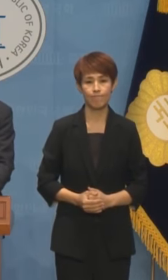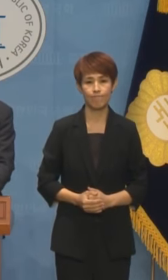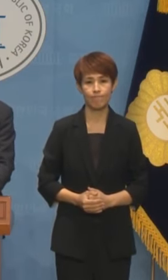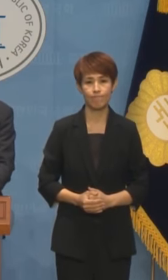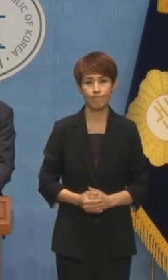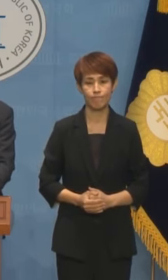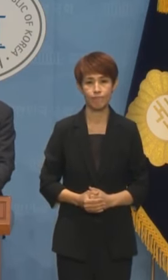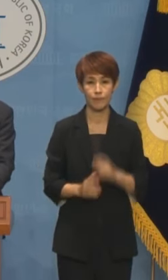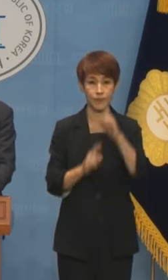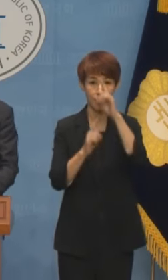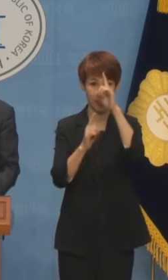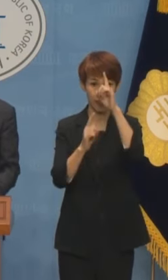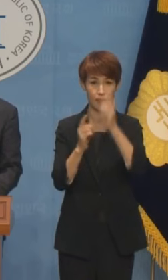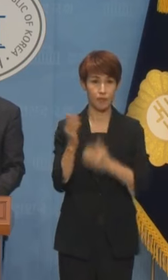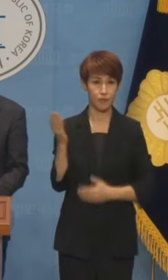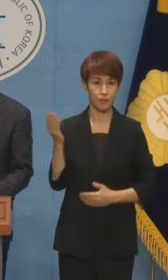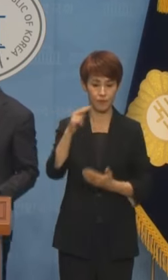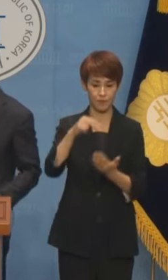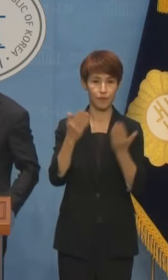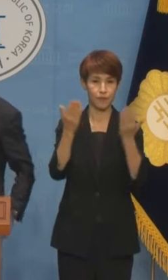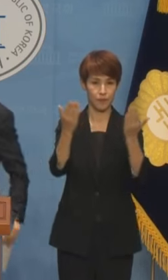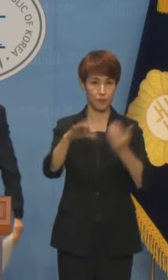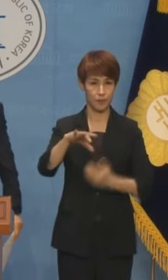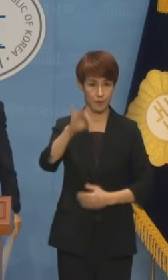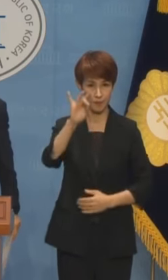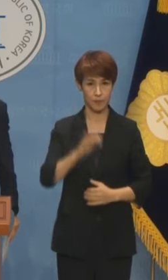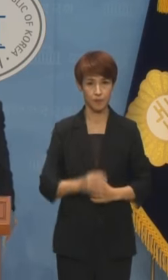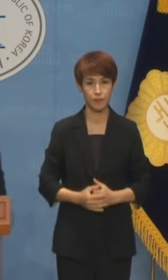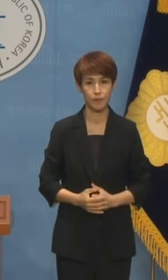우리 이용우 의원께서 낭독하겠습니다.